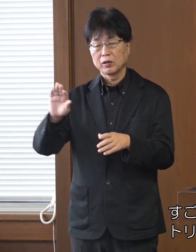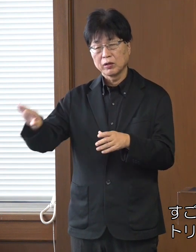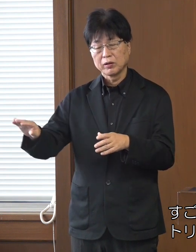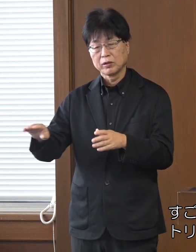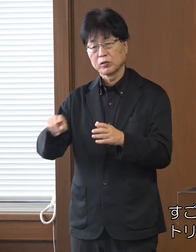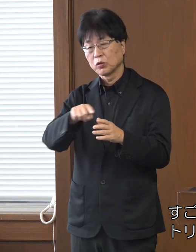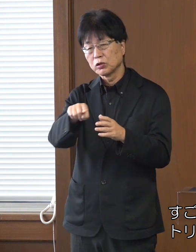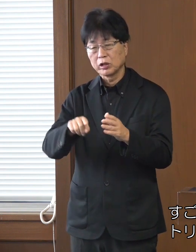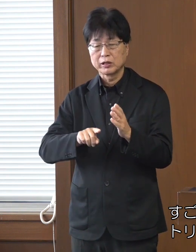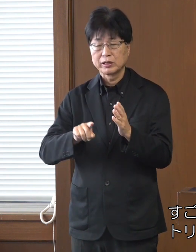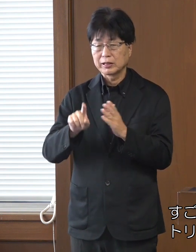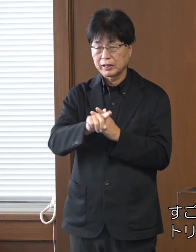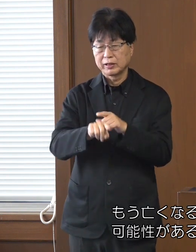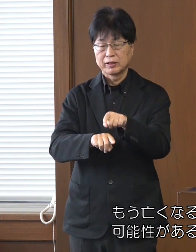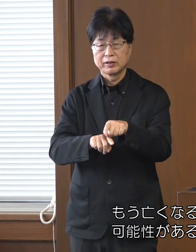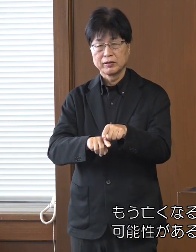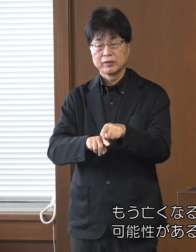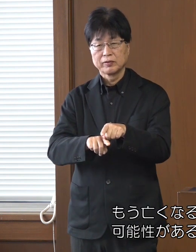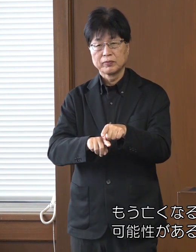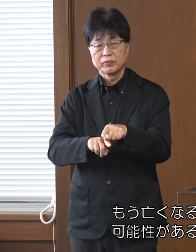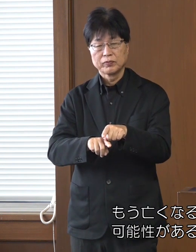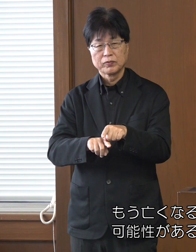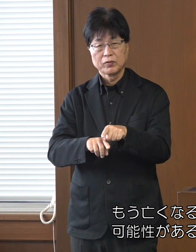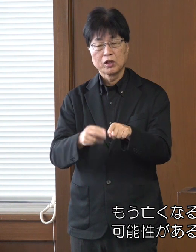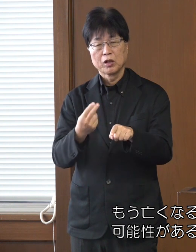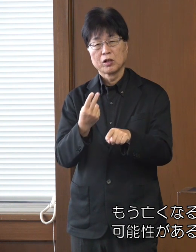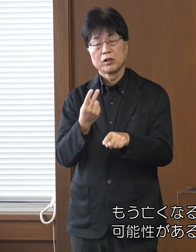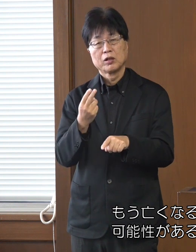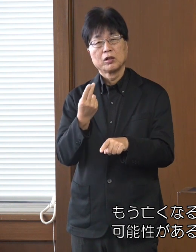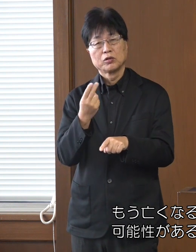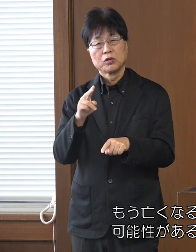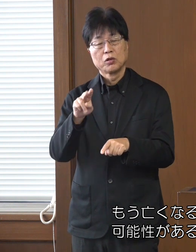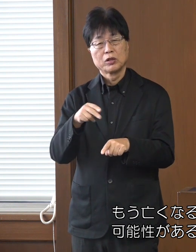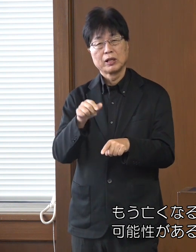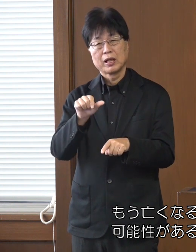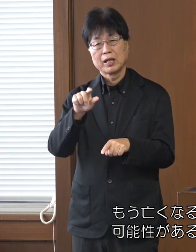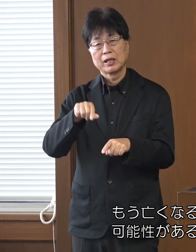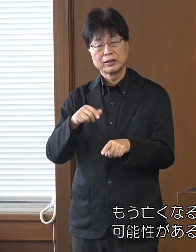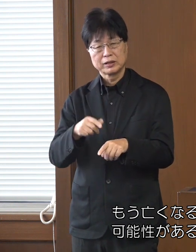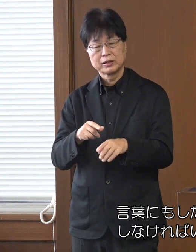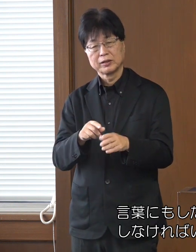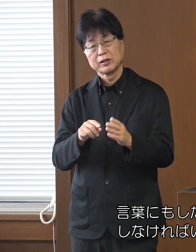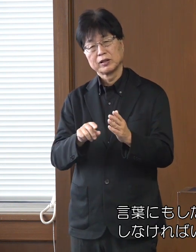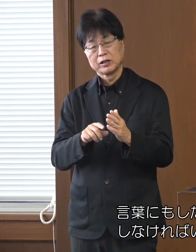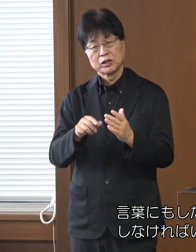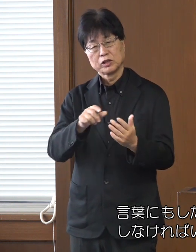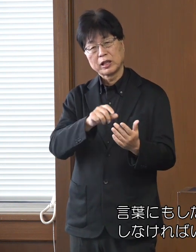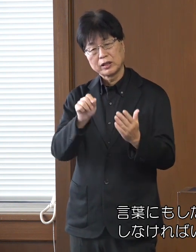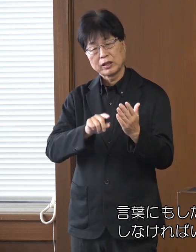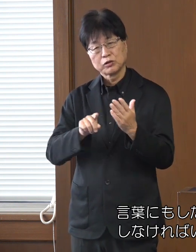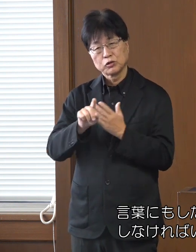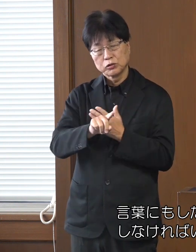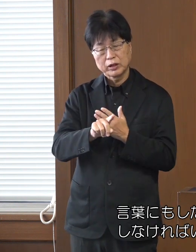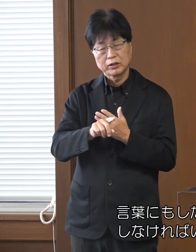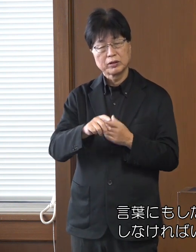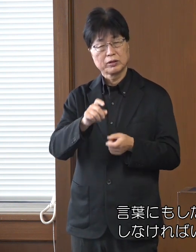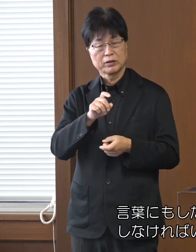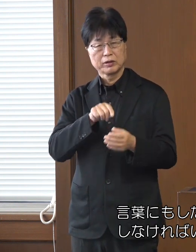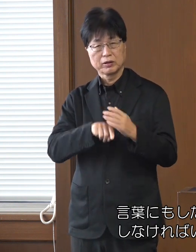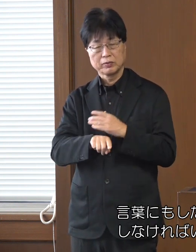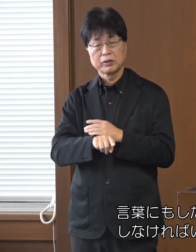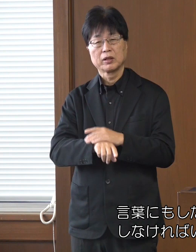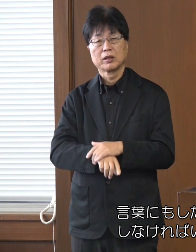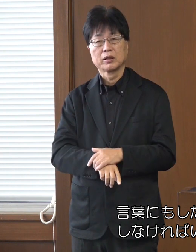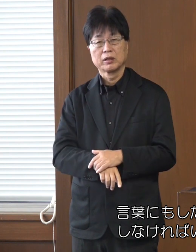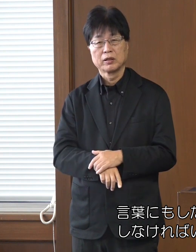トリアージっていうのは。もう亡くなるのが分かっている方よりも可能性がある人とかってこう言葉にもしたくないようなことがしな